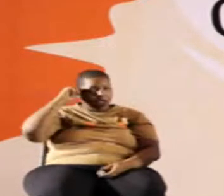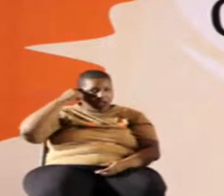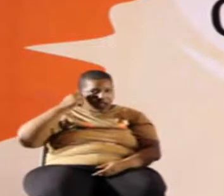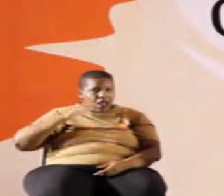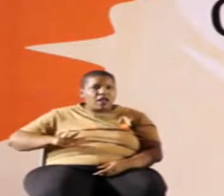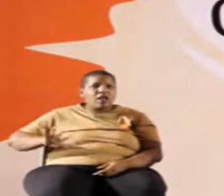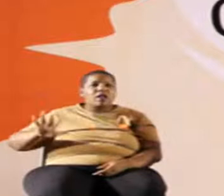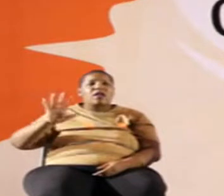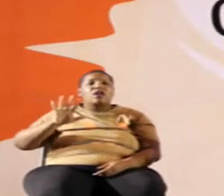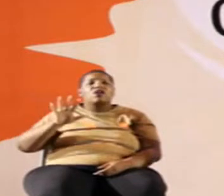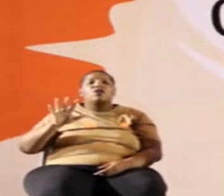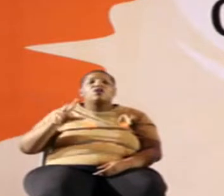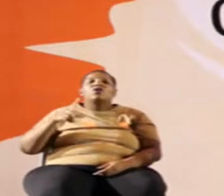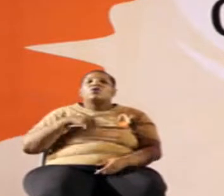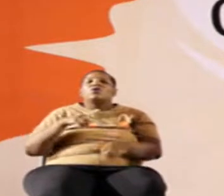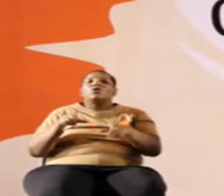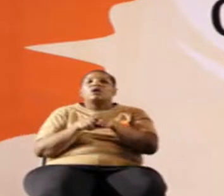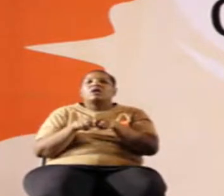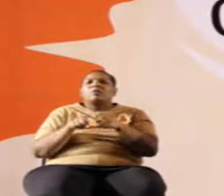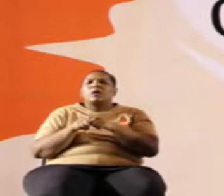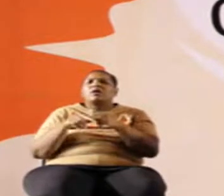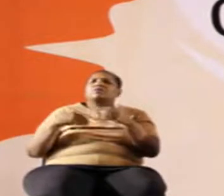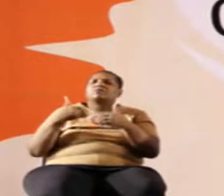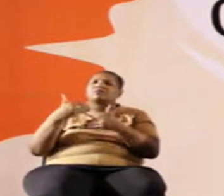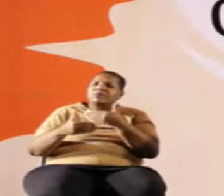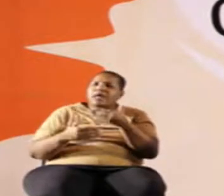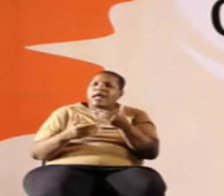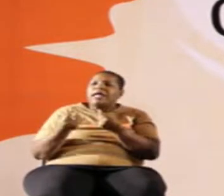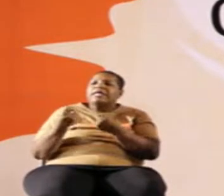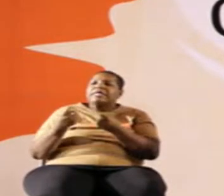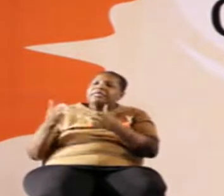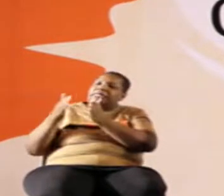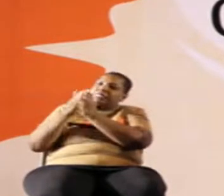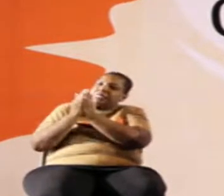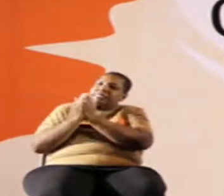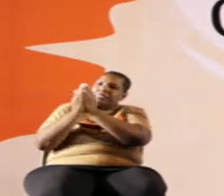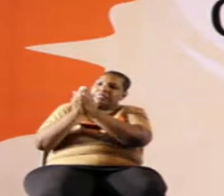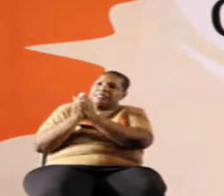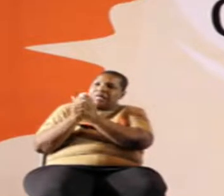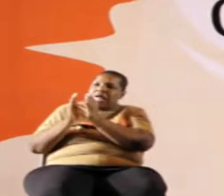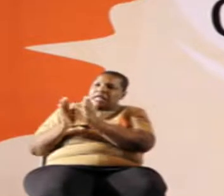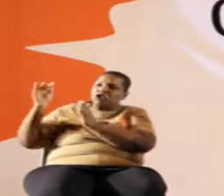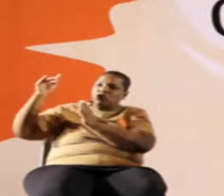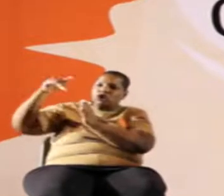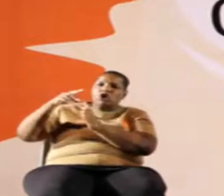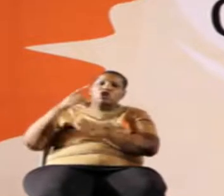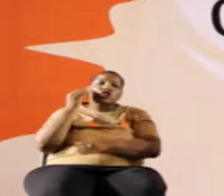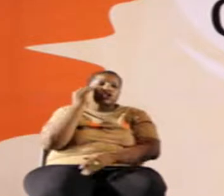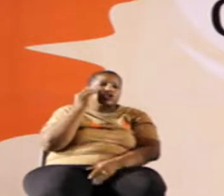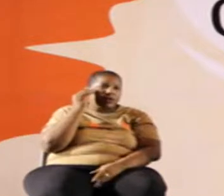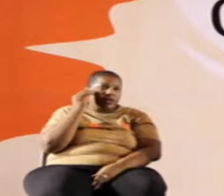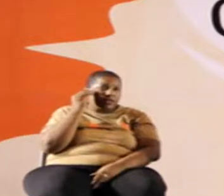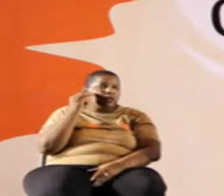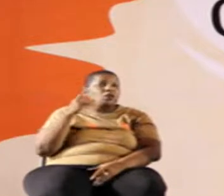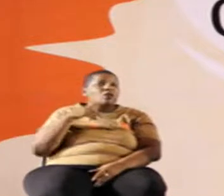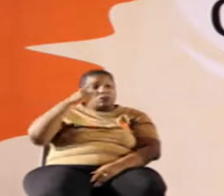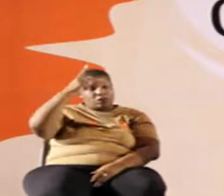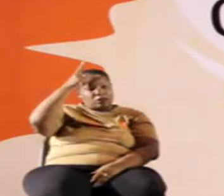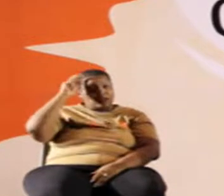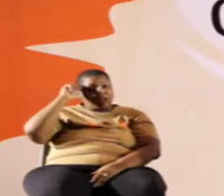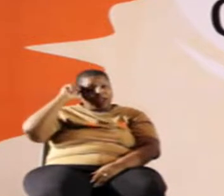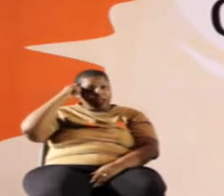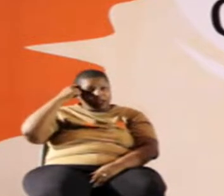território iorubá, os séculos do tráfico transatlântico, né, e da experiência do navio tumbeiro, que